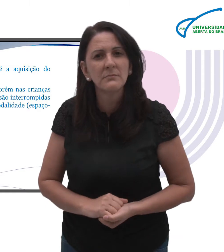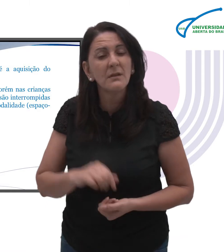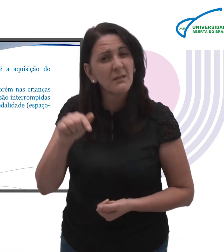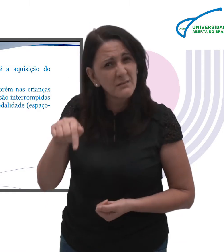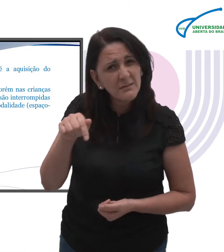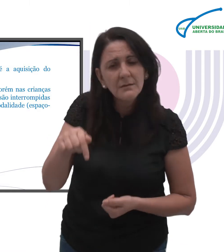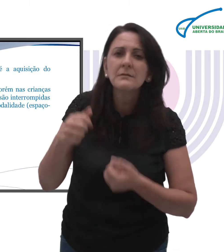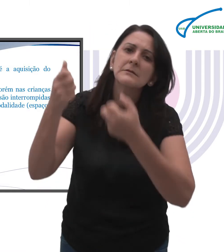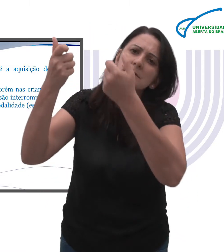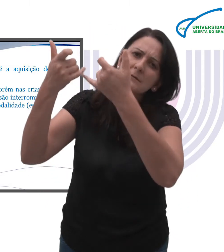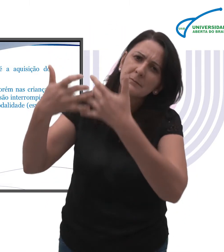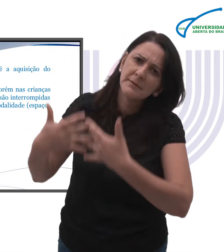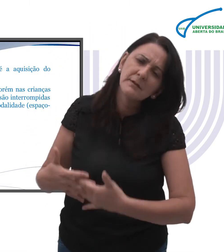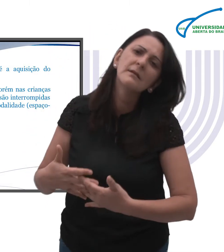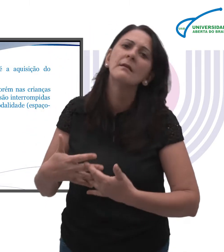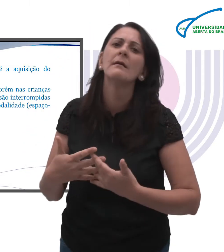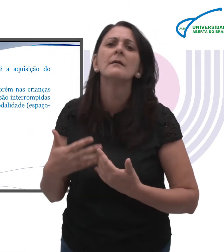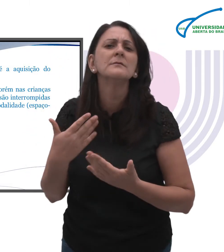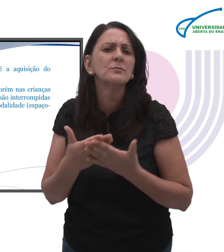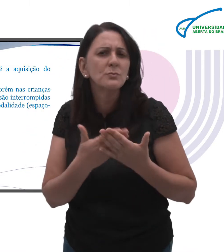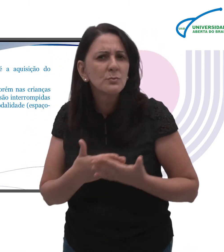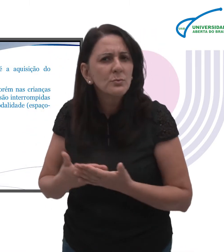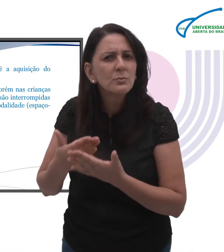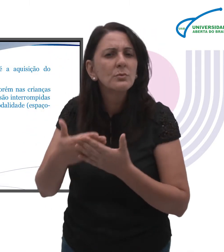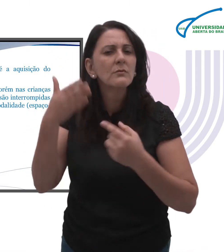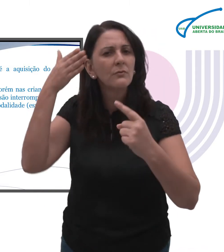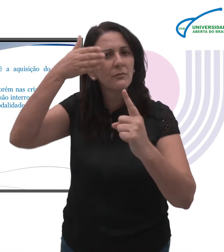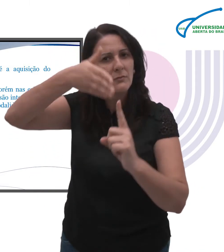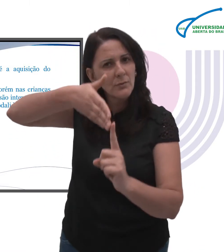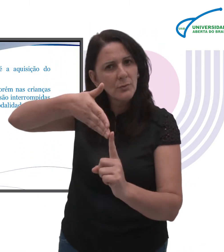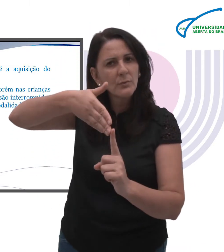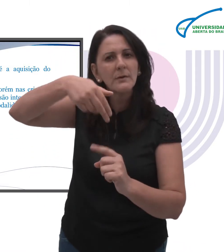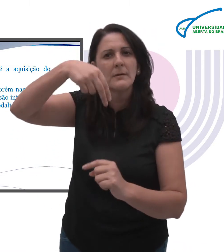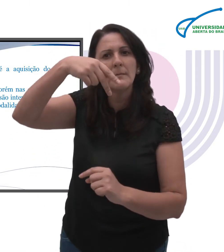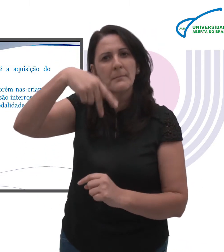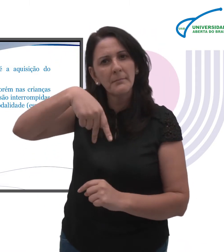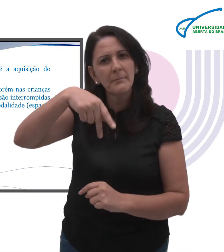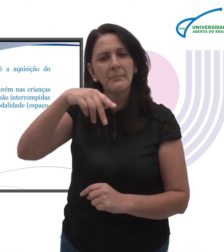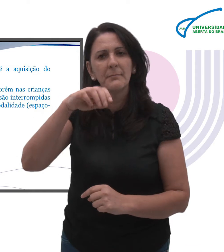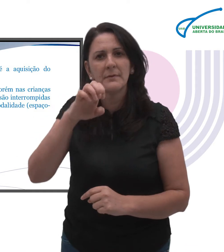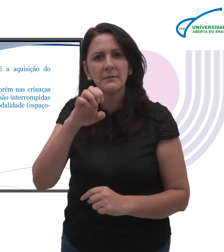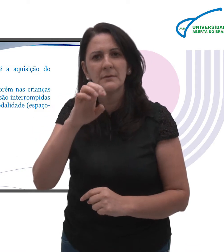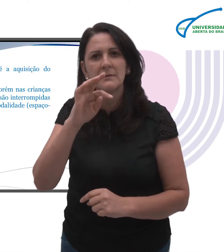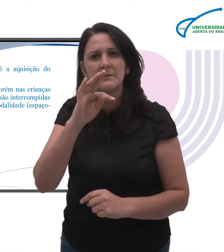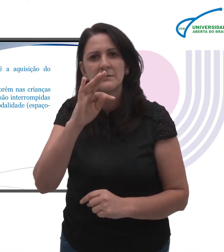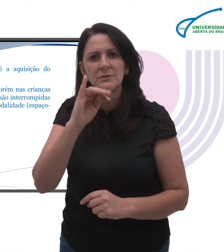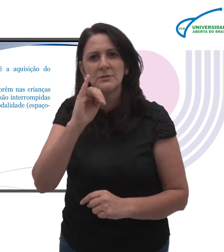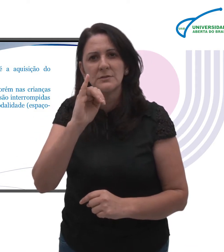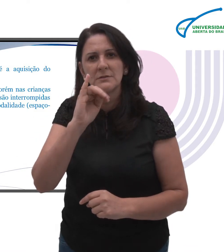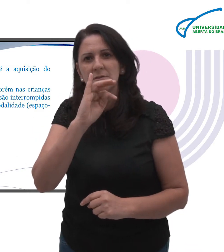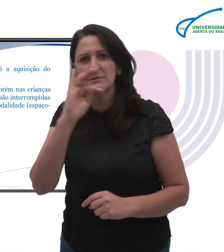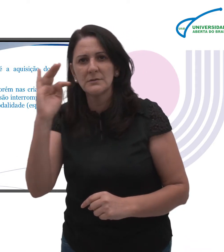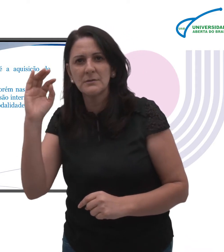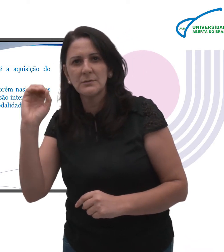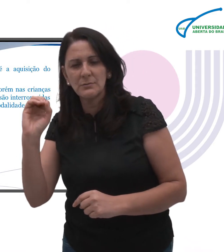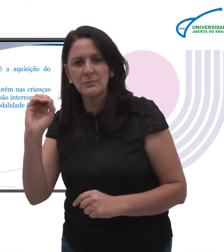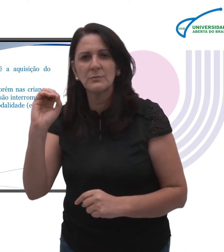adulto. A autora, com referência no estudo realizado por Petito e